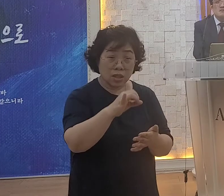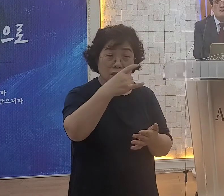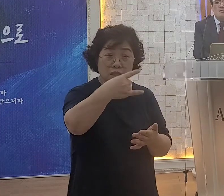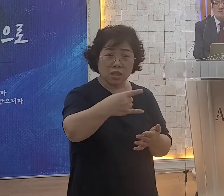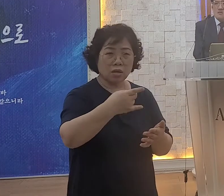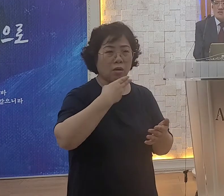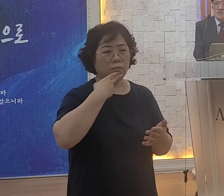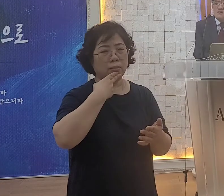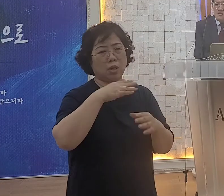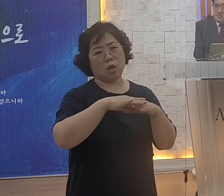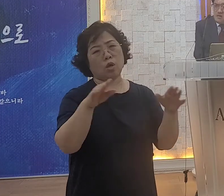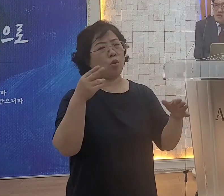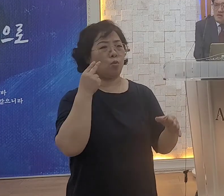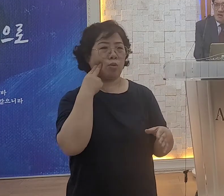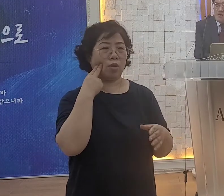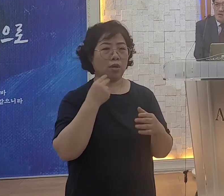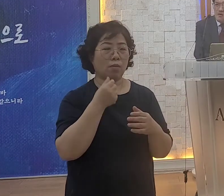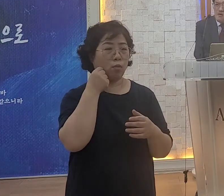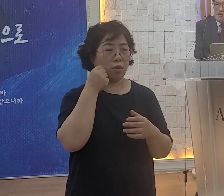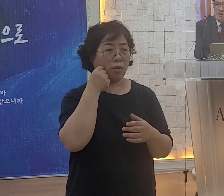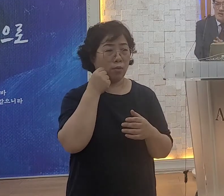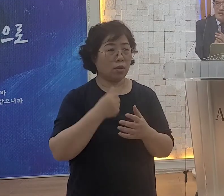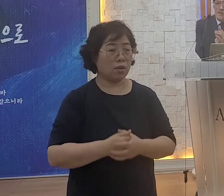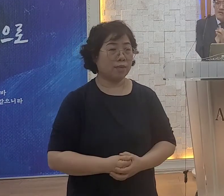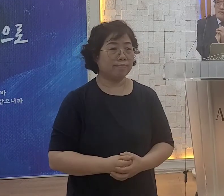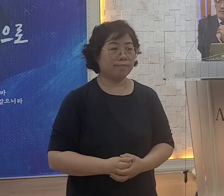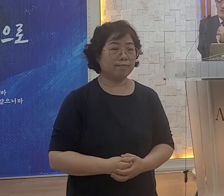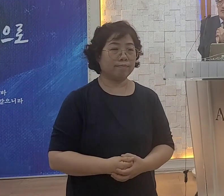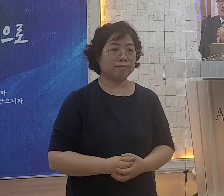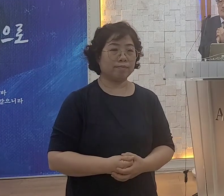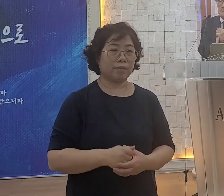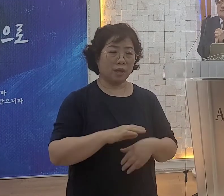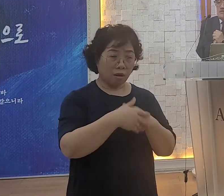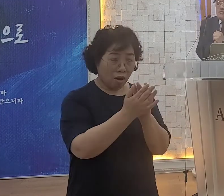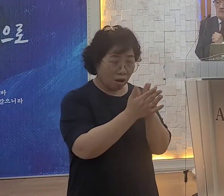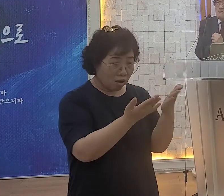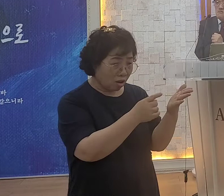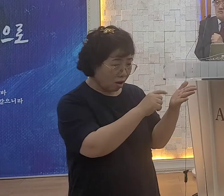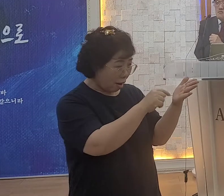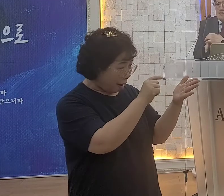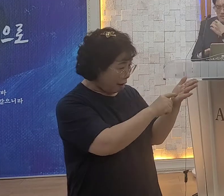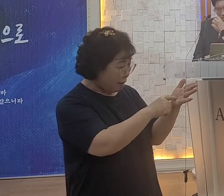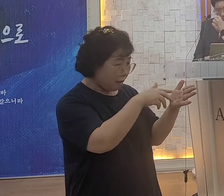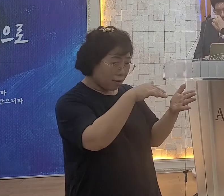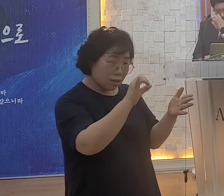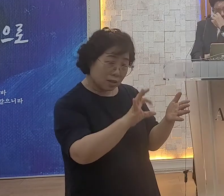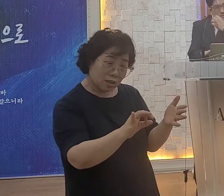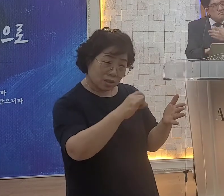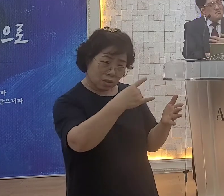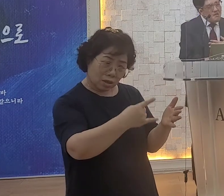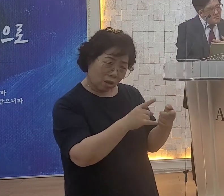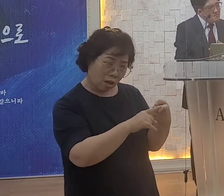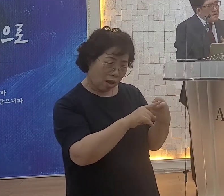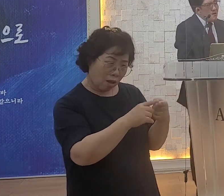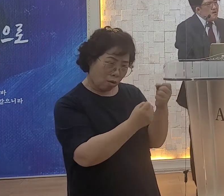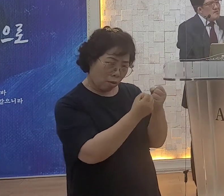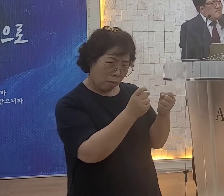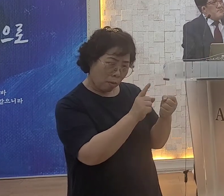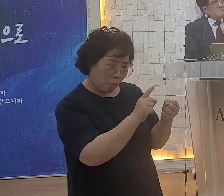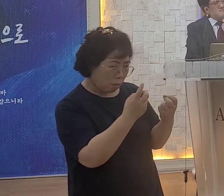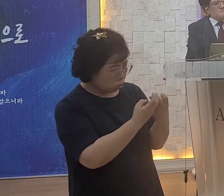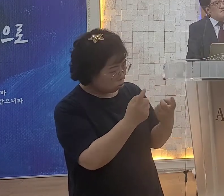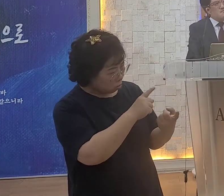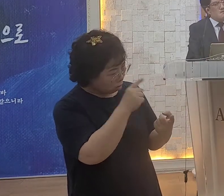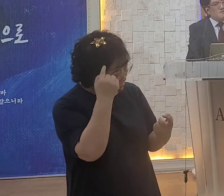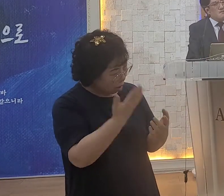성경은 어떻게 설명하느냐. 그래, 이 징의를 나는 아직 죄성이 있는데